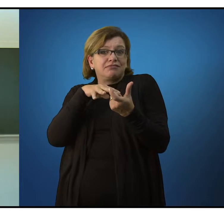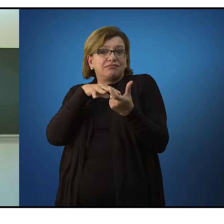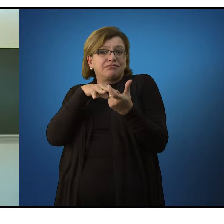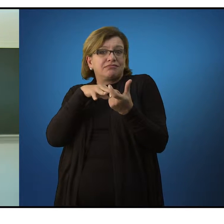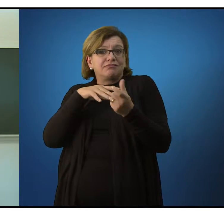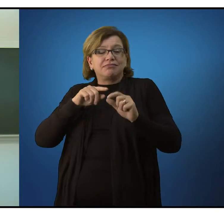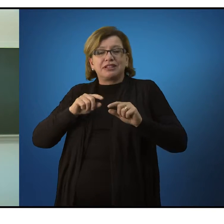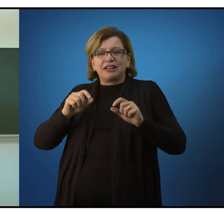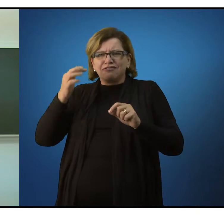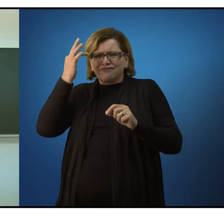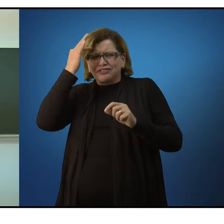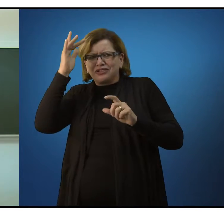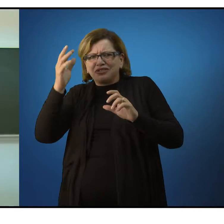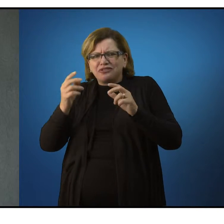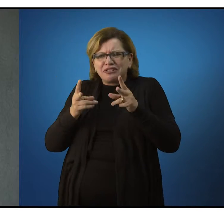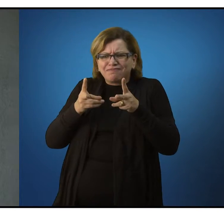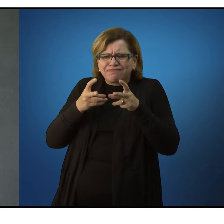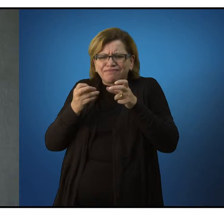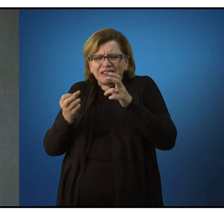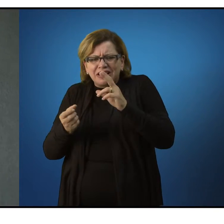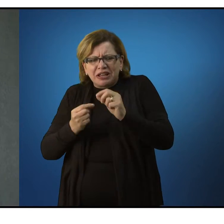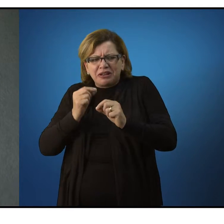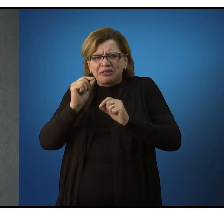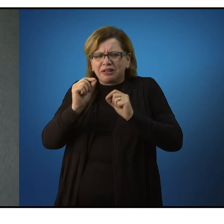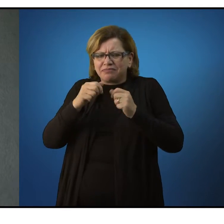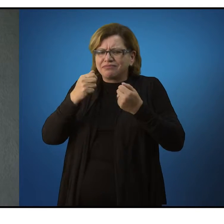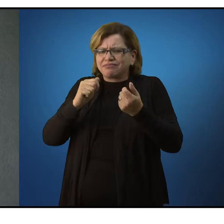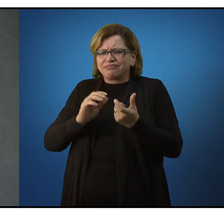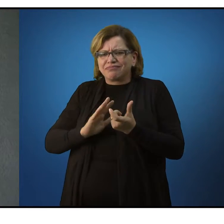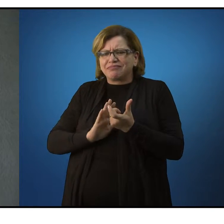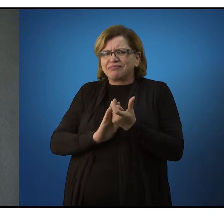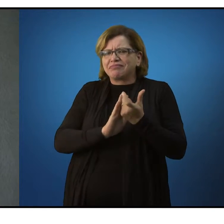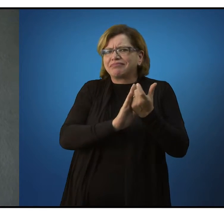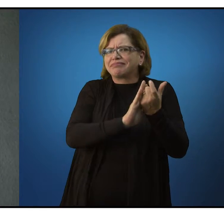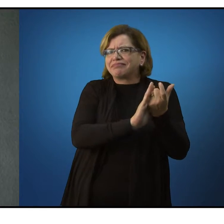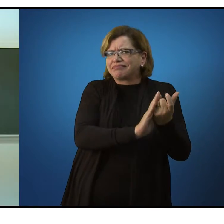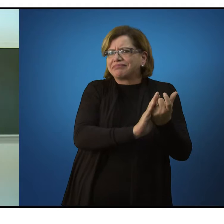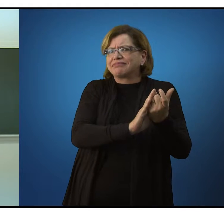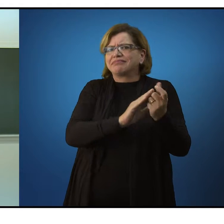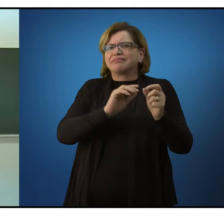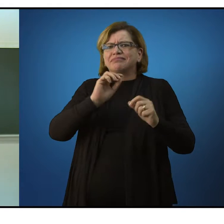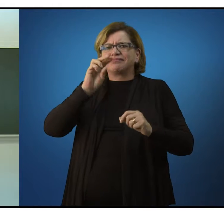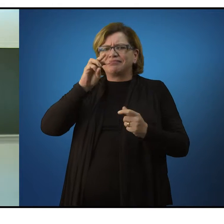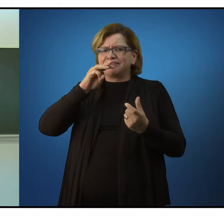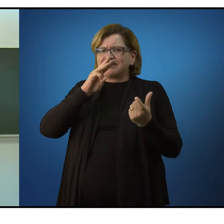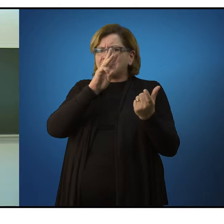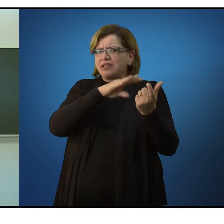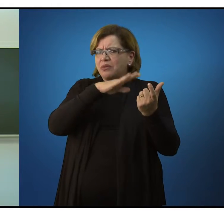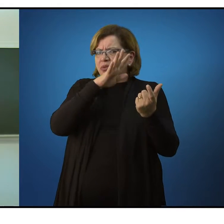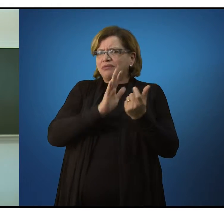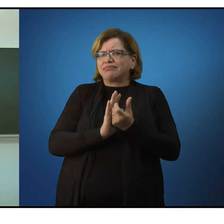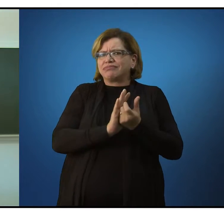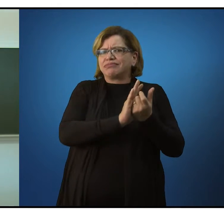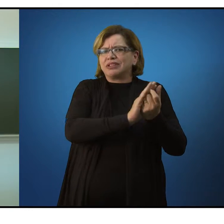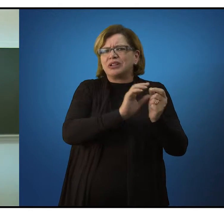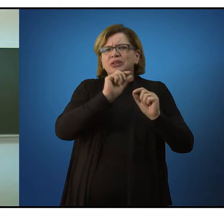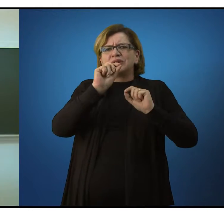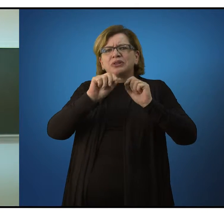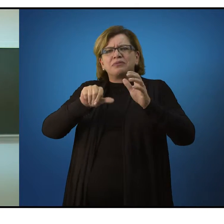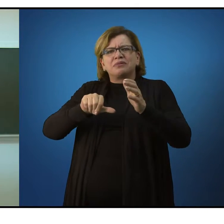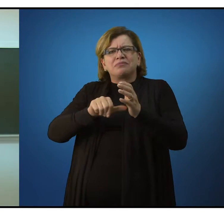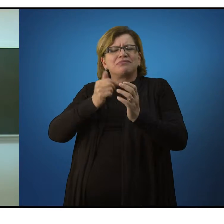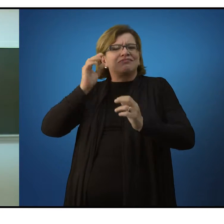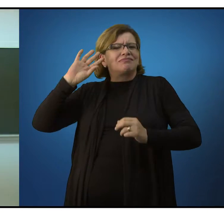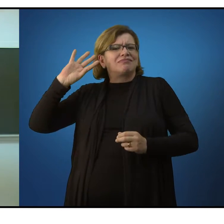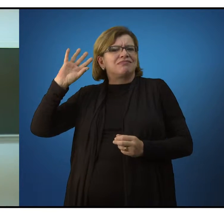A filosofia nasce buscando a superação do mito, né? E o primeiro reflexo básico,